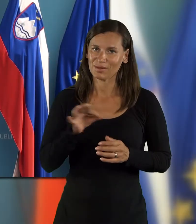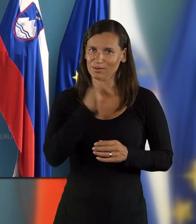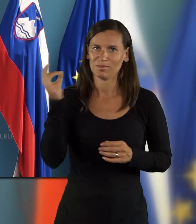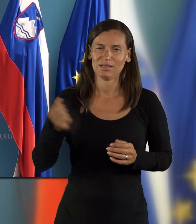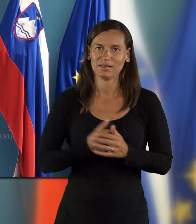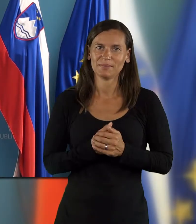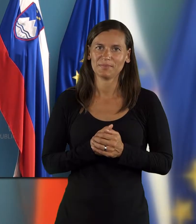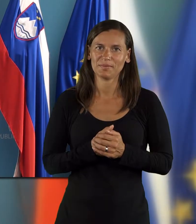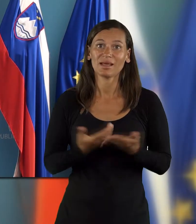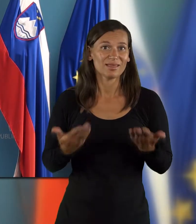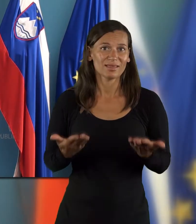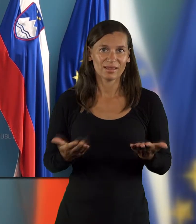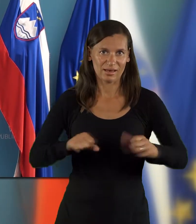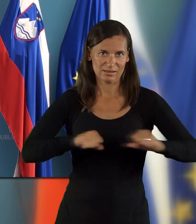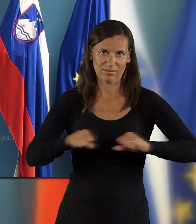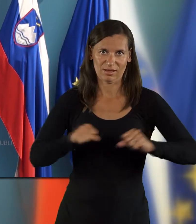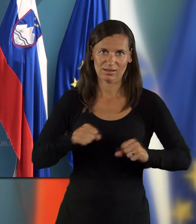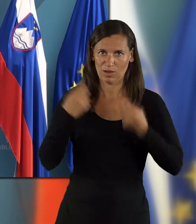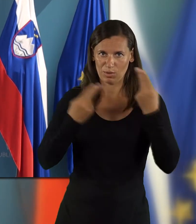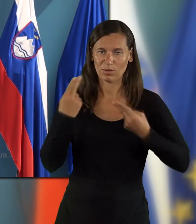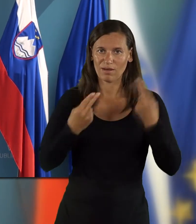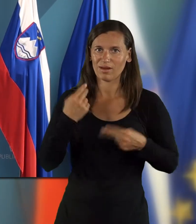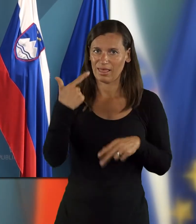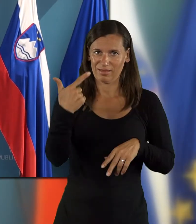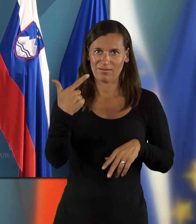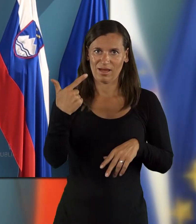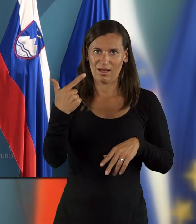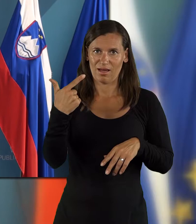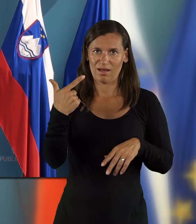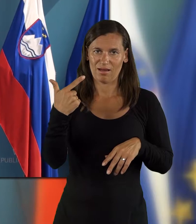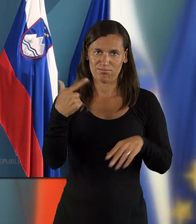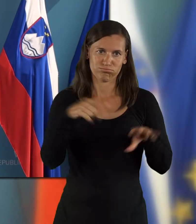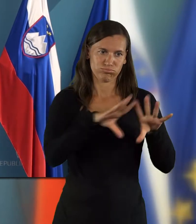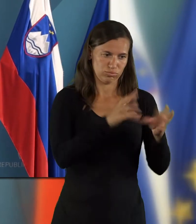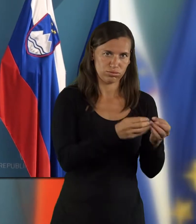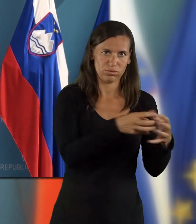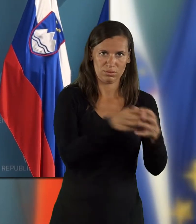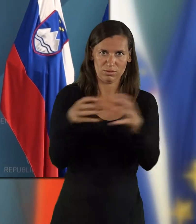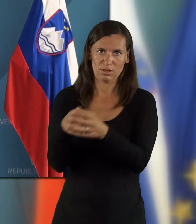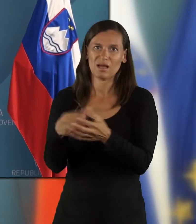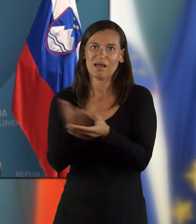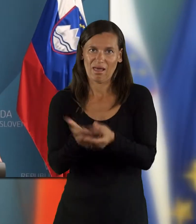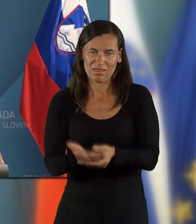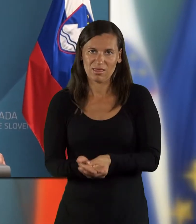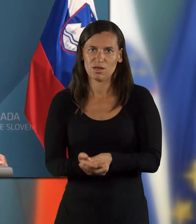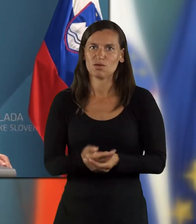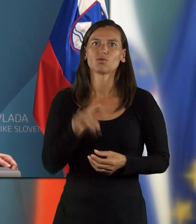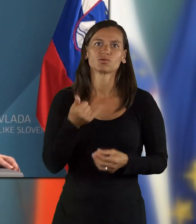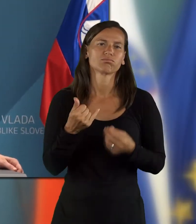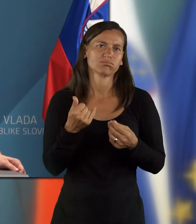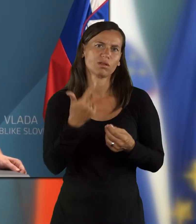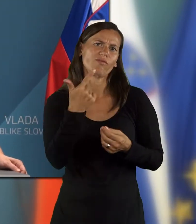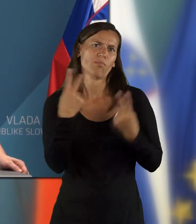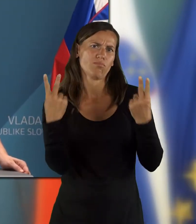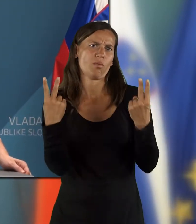Dober dan. Danes je vlada obravnavala dva seta gradiv, ki naslavljata dve